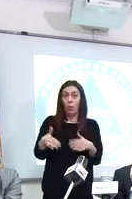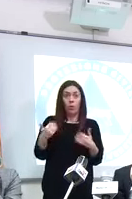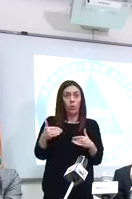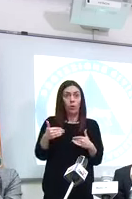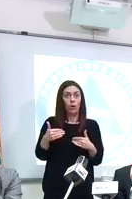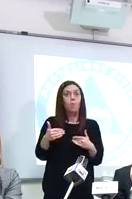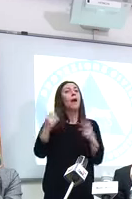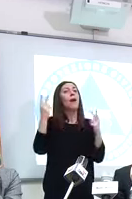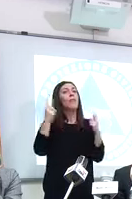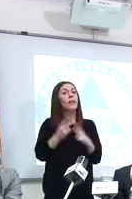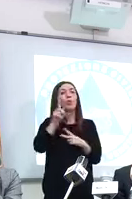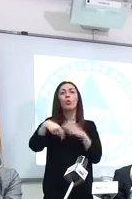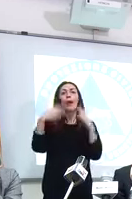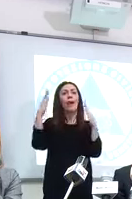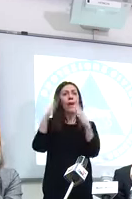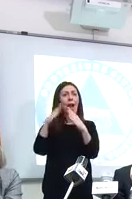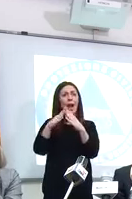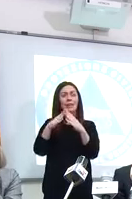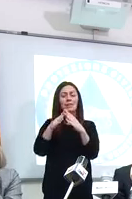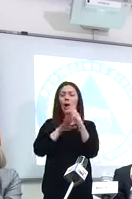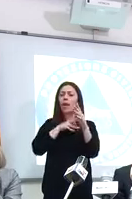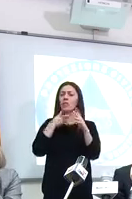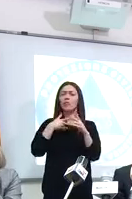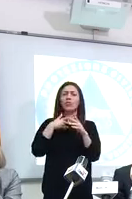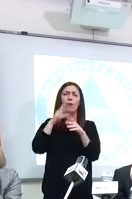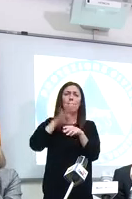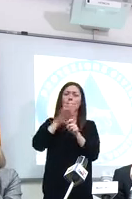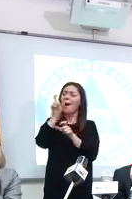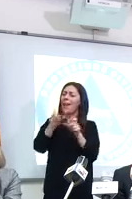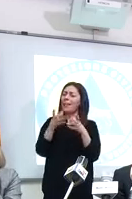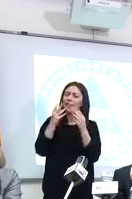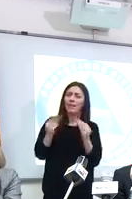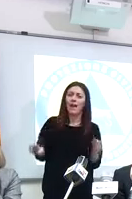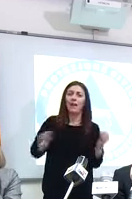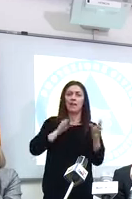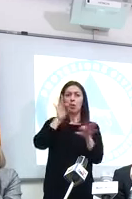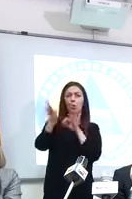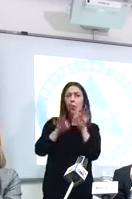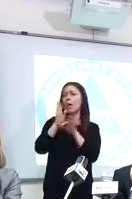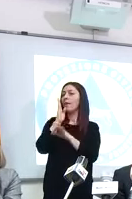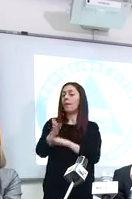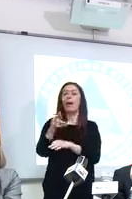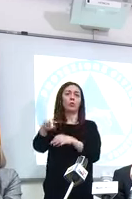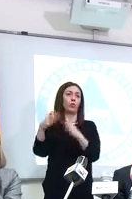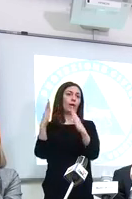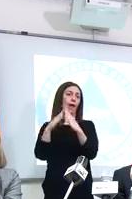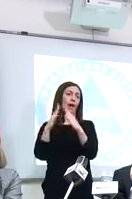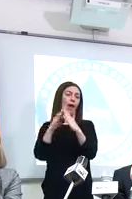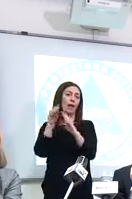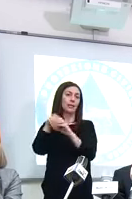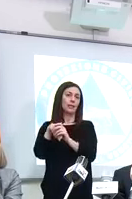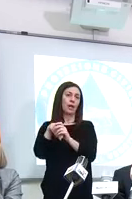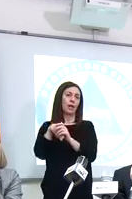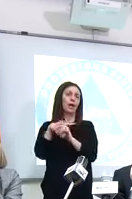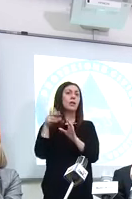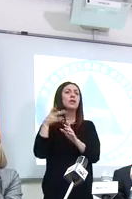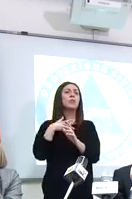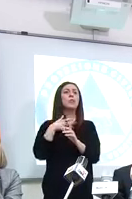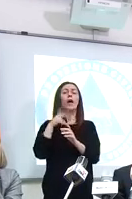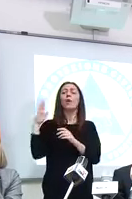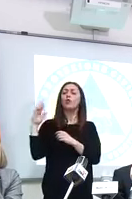malati curati a casa, abbiamo ogni giorno persone che fanno tamponi, che vanno in giro a